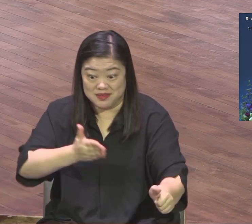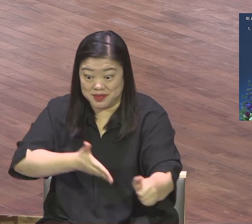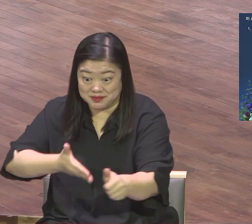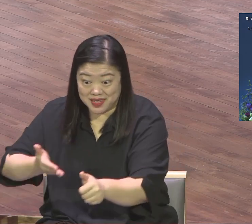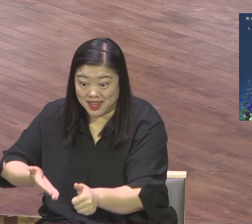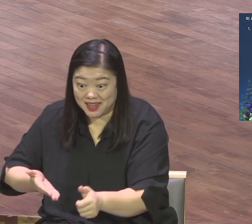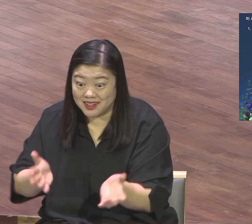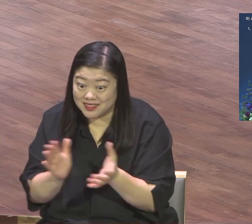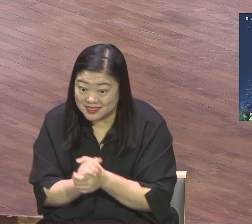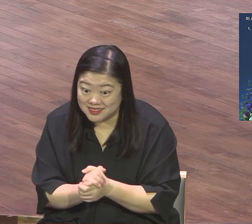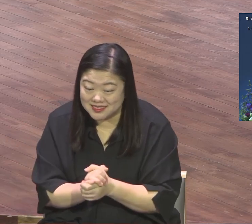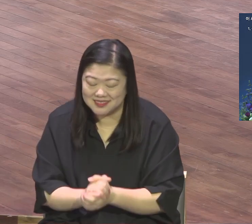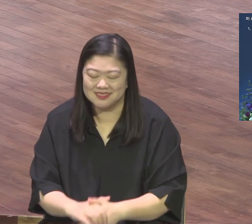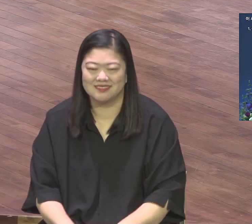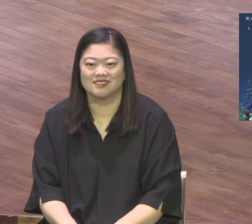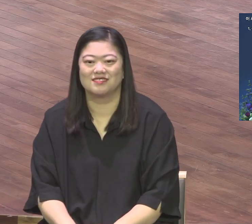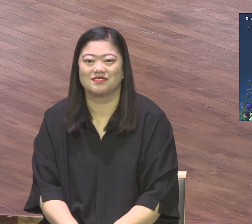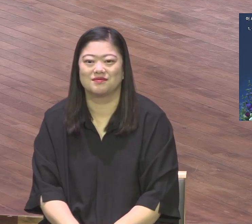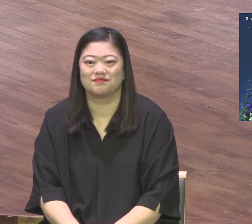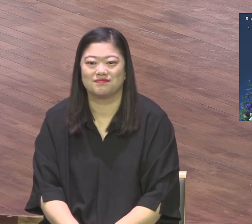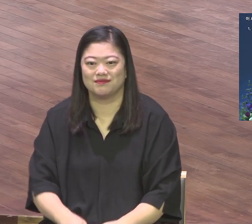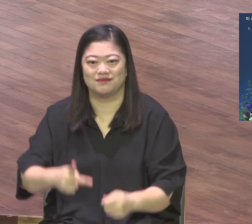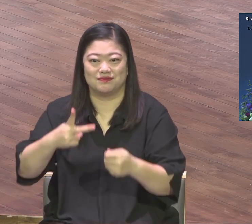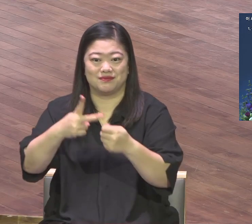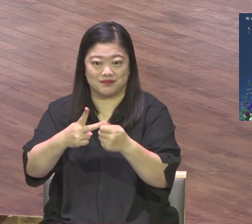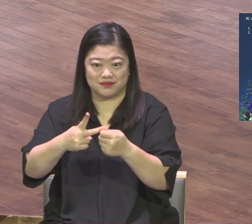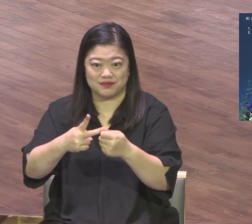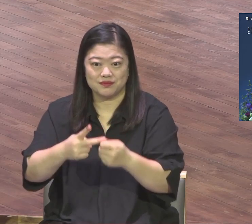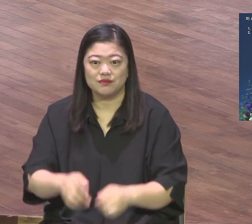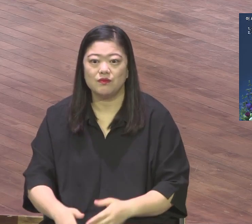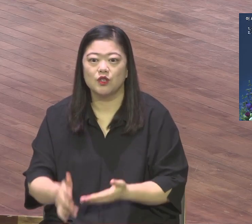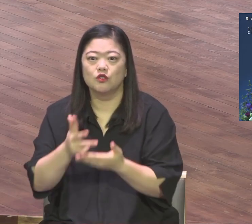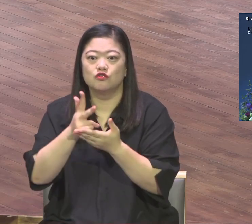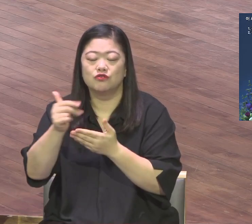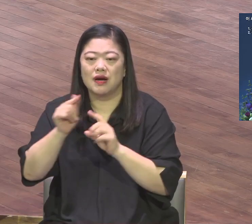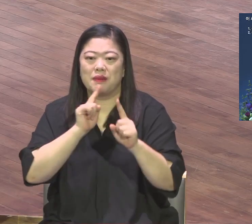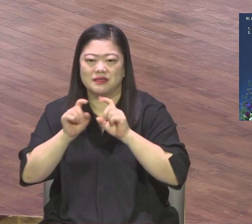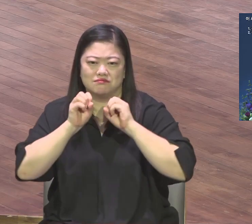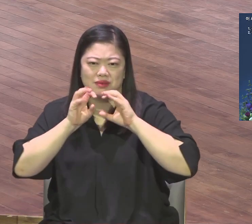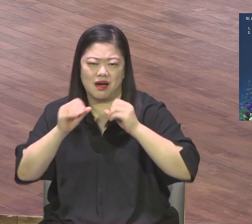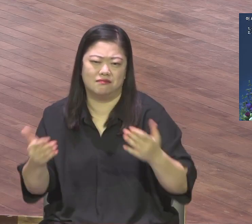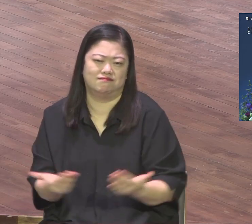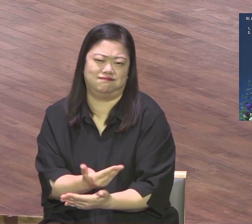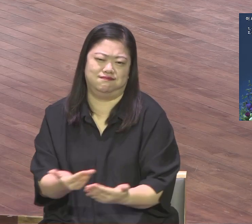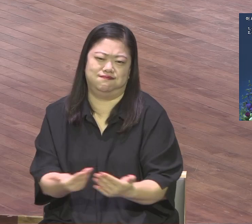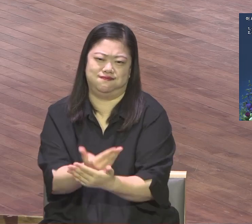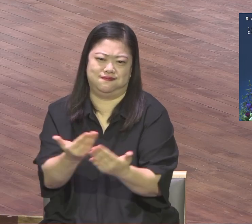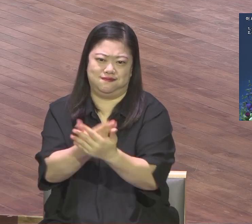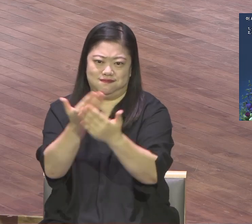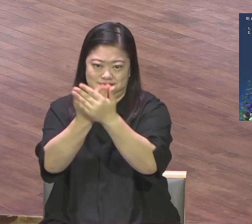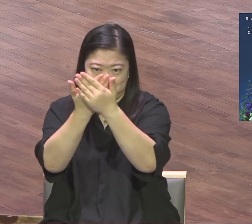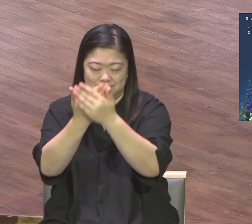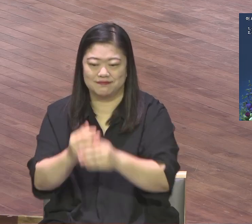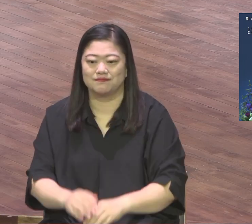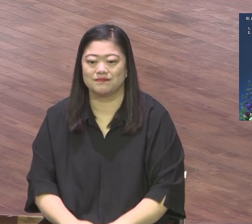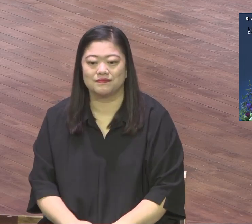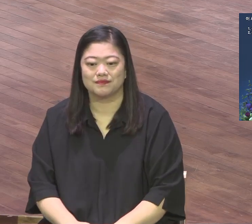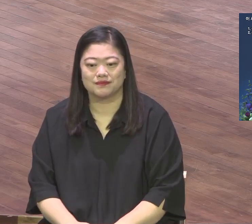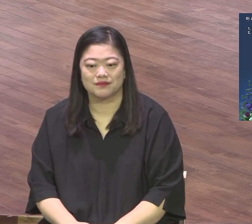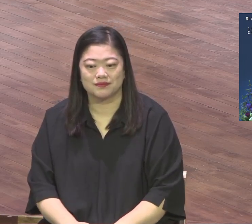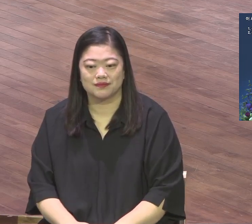주님으로 축복합니다. 두 번째로 흥황하는 주의 말씀입니다. 바울이 집중적으로 말씀 운동을